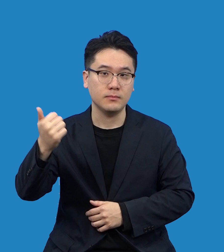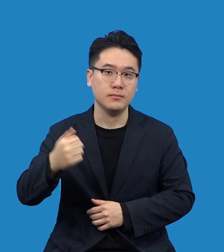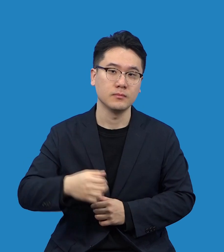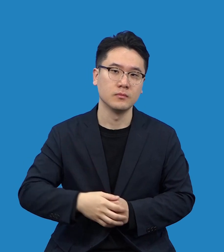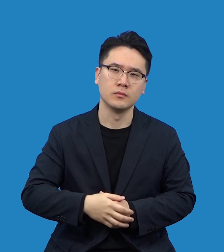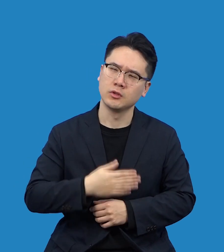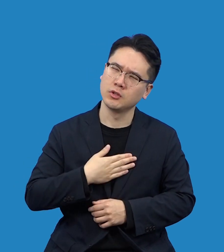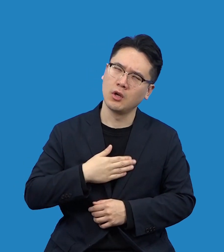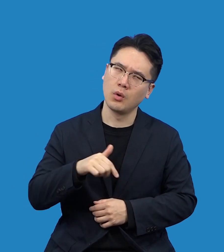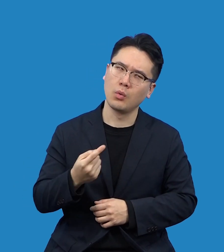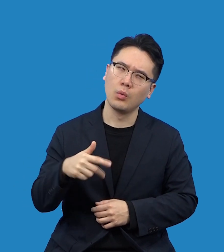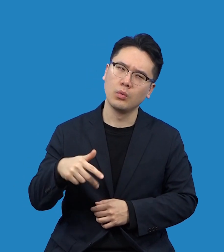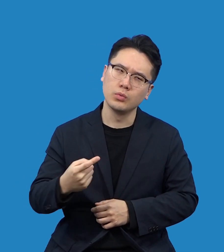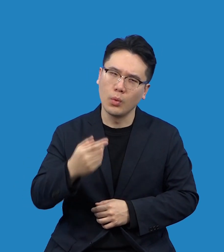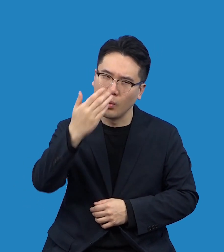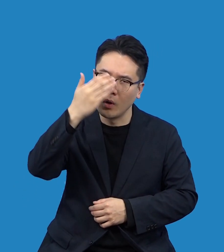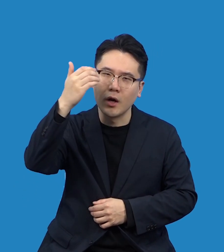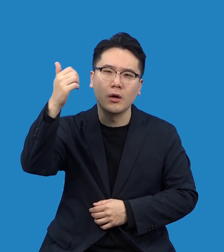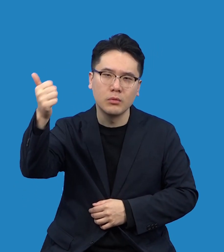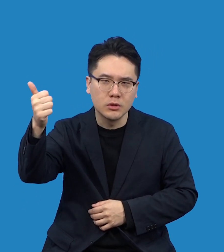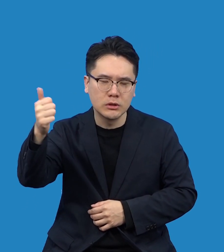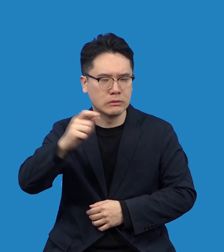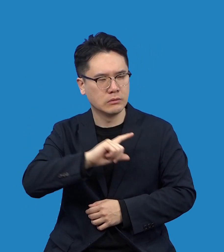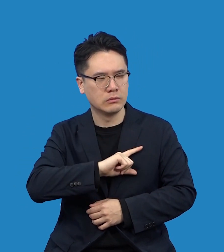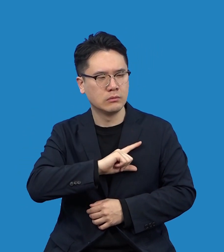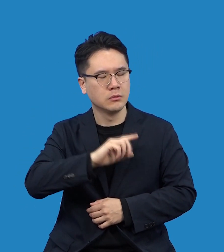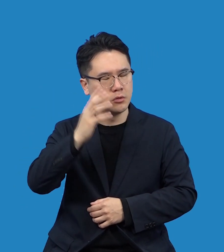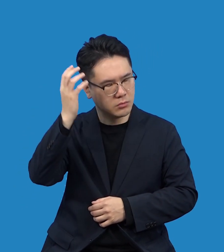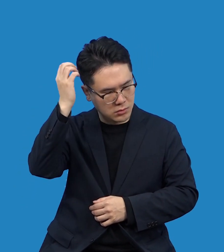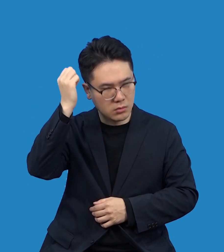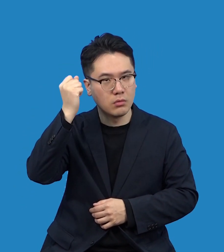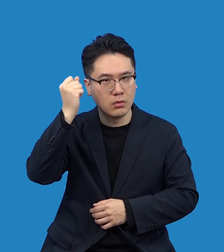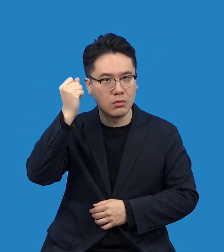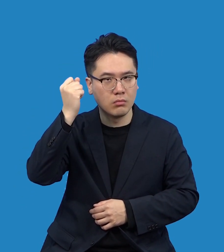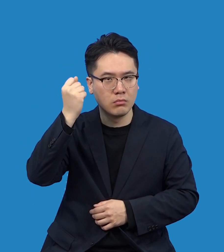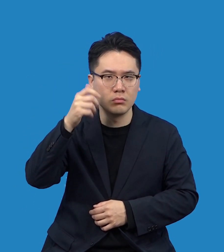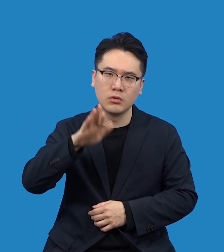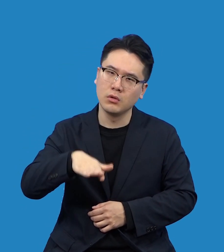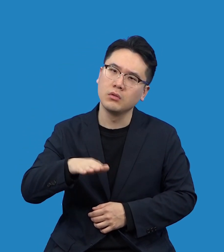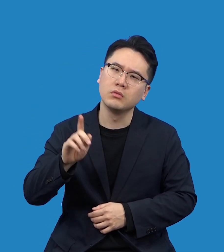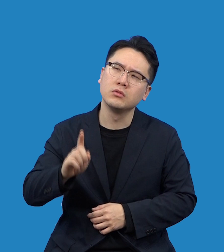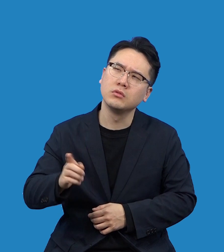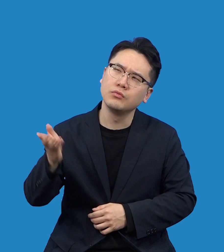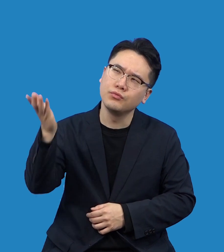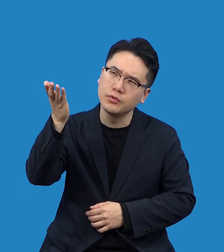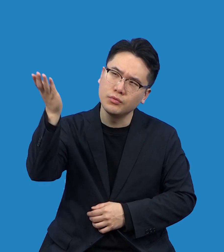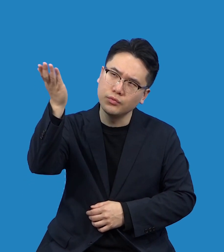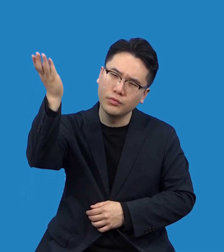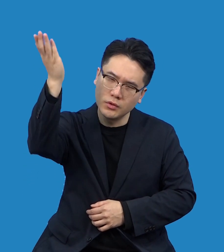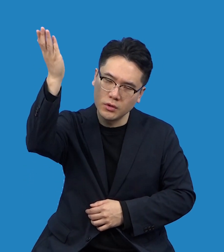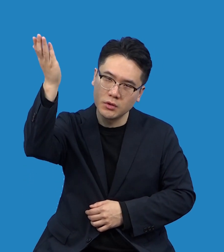함자까지는 제가 기억하고 있어요. 그 이상은 제가 알지를 못해요.